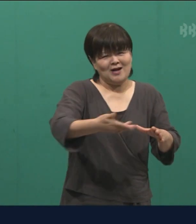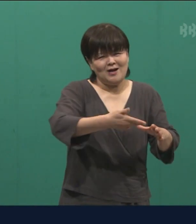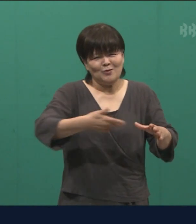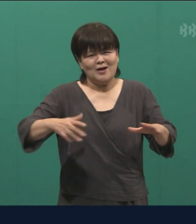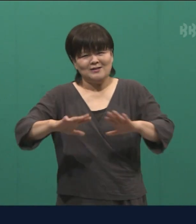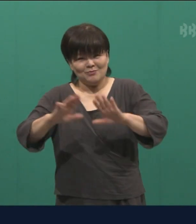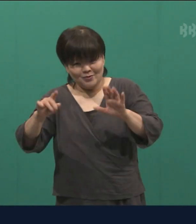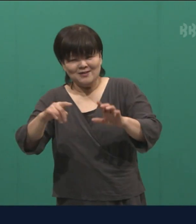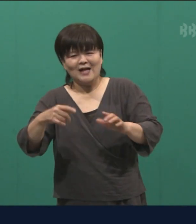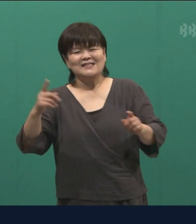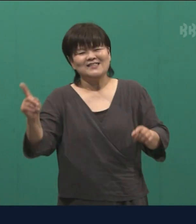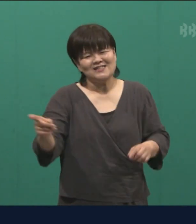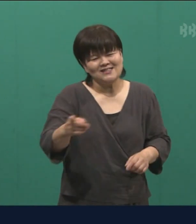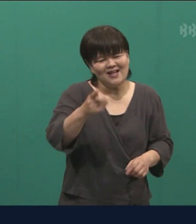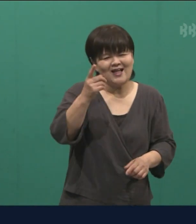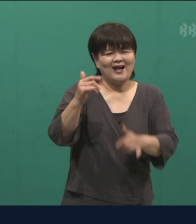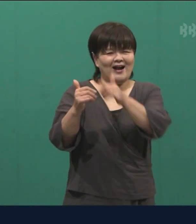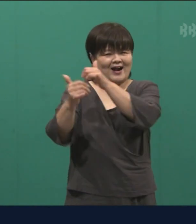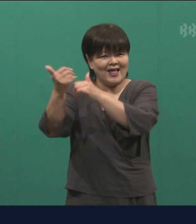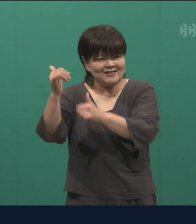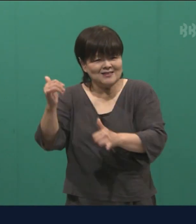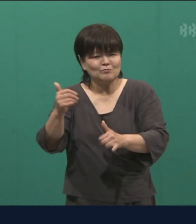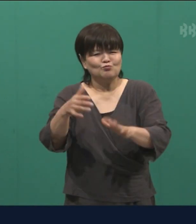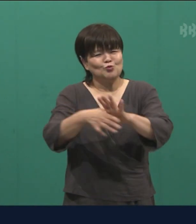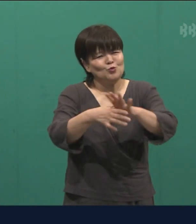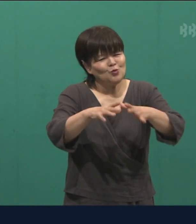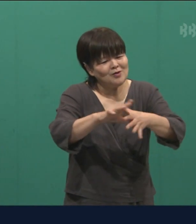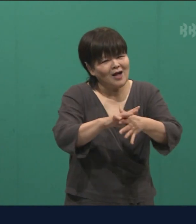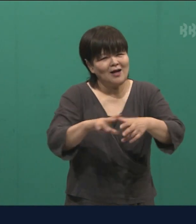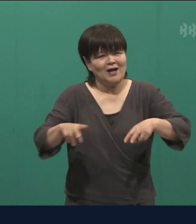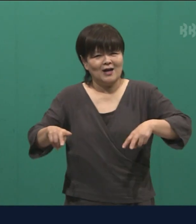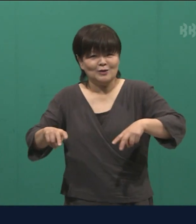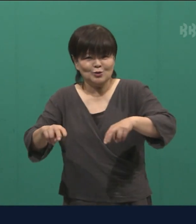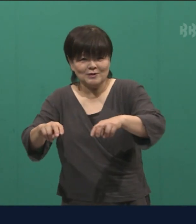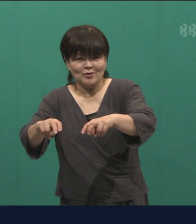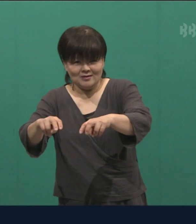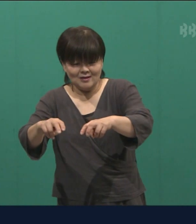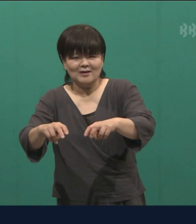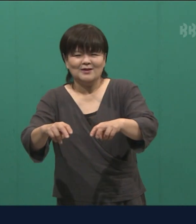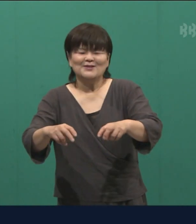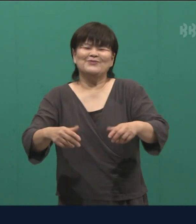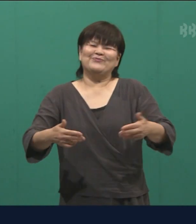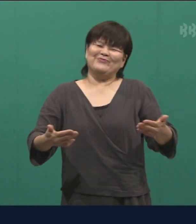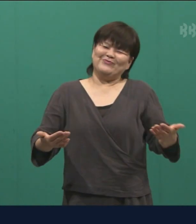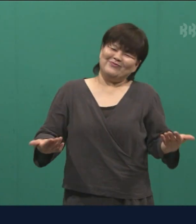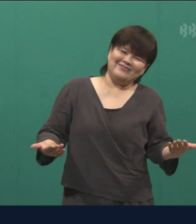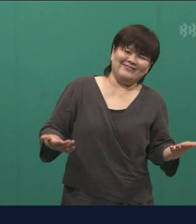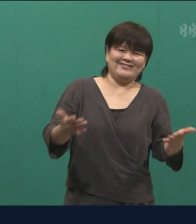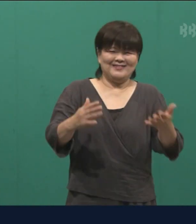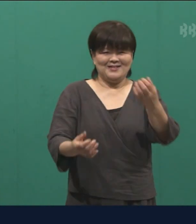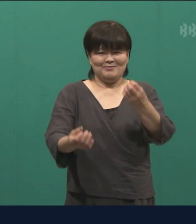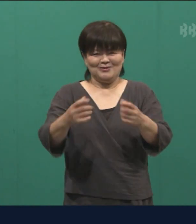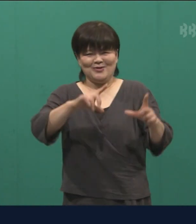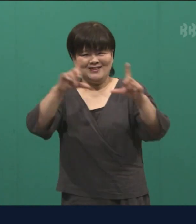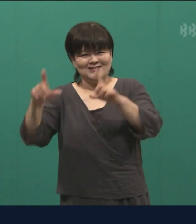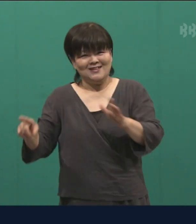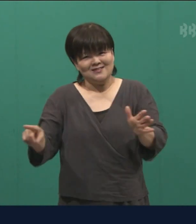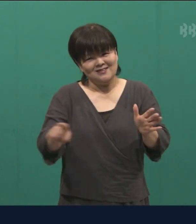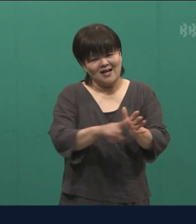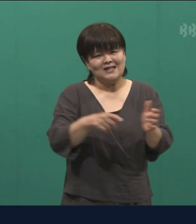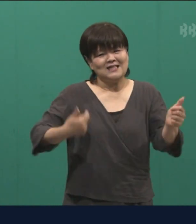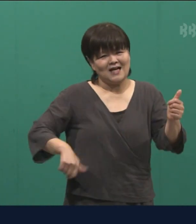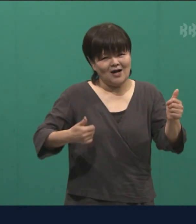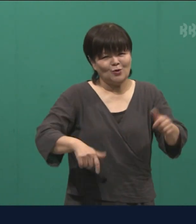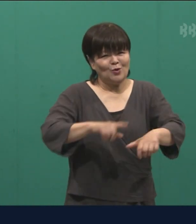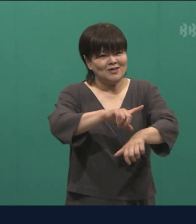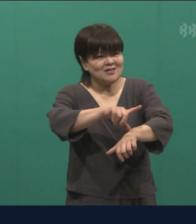花火を通して琵琶湖をはじめとした自然や歴史、文化と歩みを揃え、ゆっくり丁